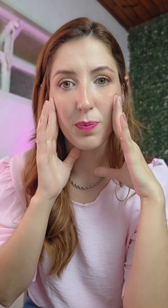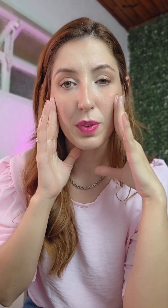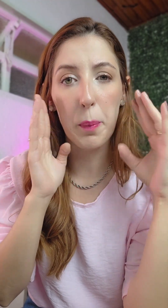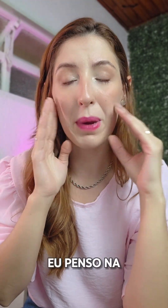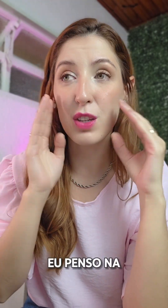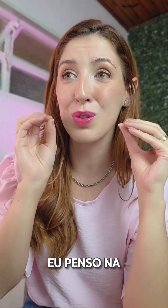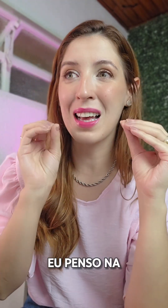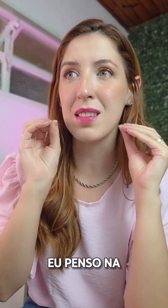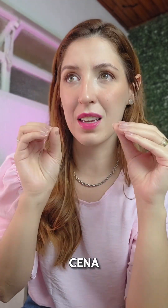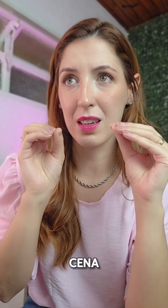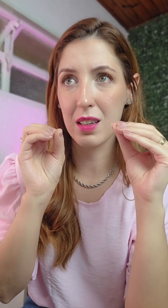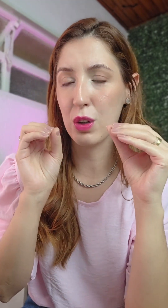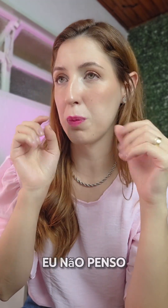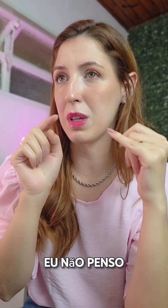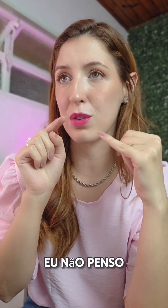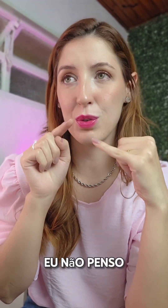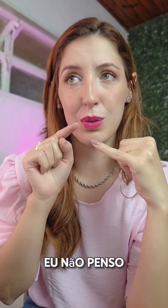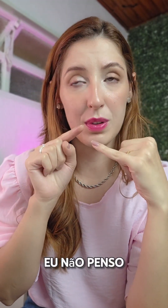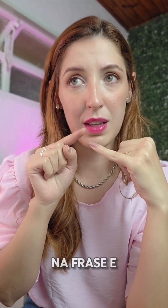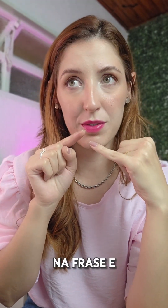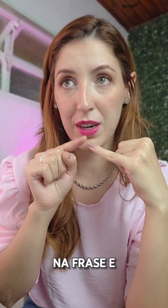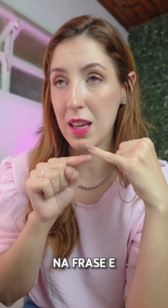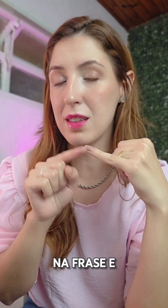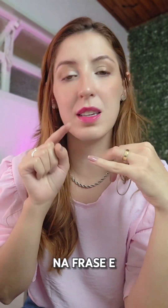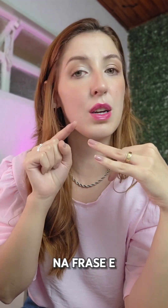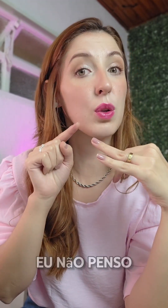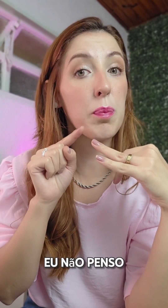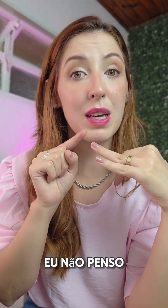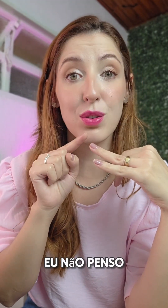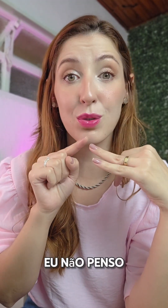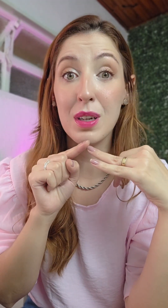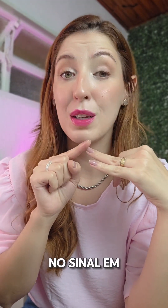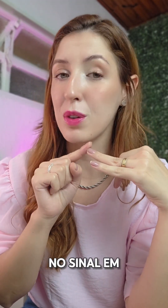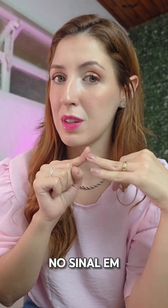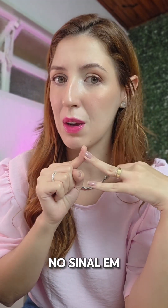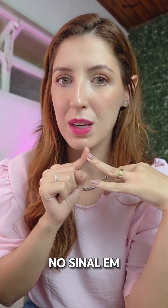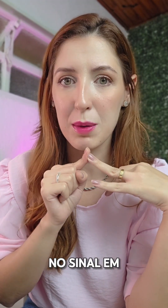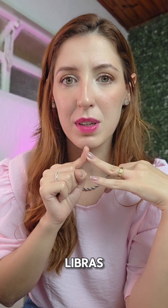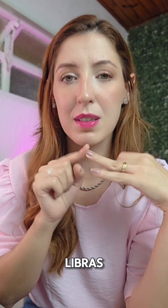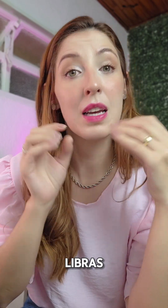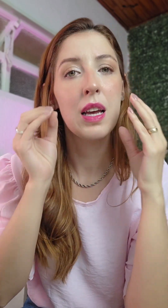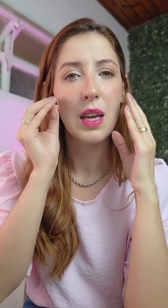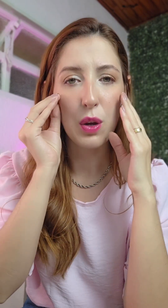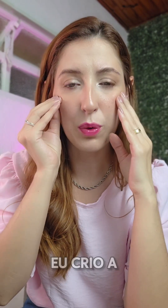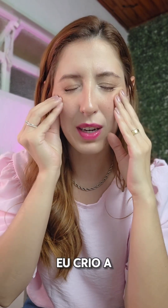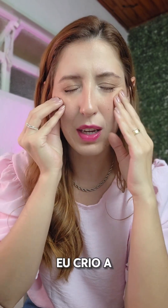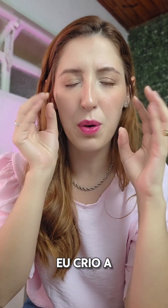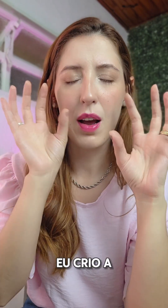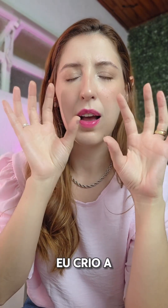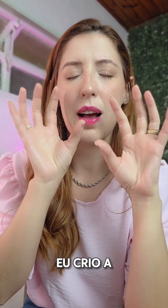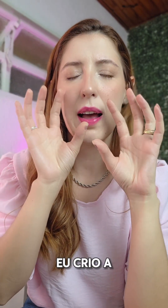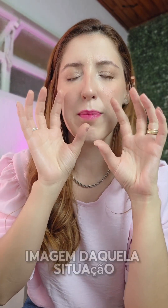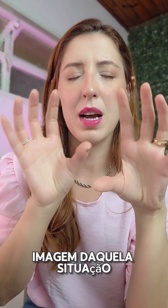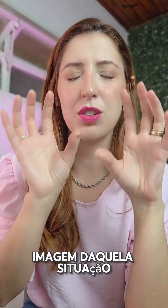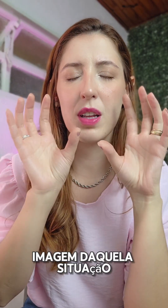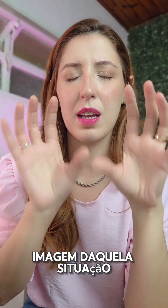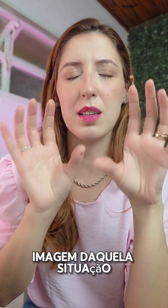Eu penso na cena, eu não penso na frase e eu não penso no sinal em Libras. Eu crio a imagem daquela